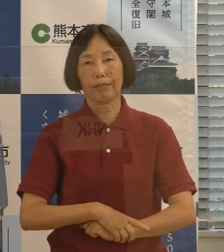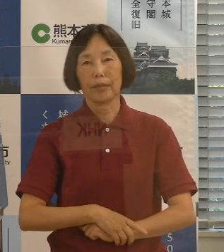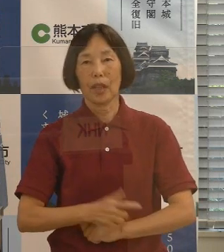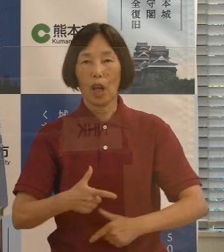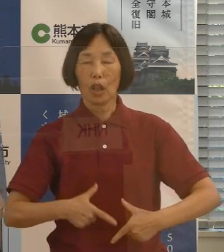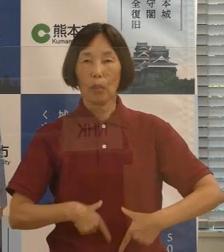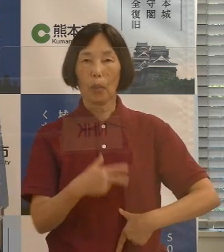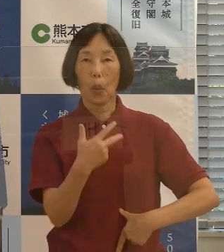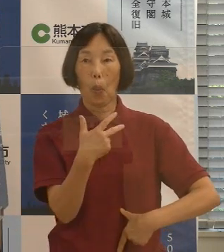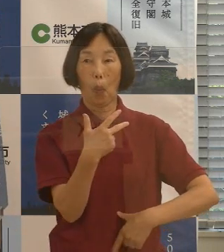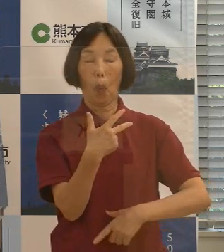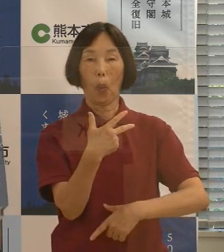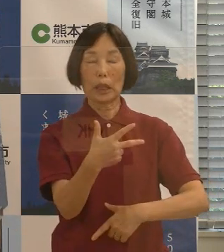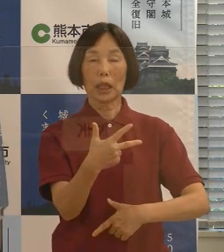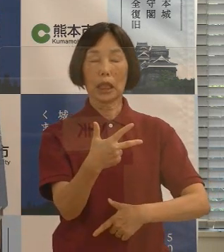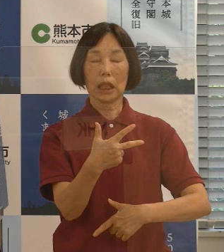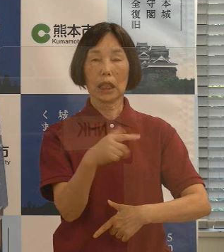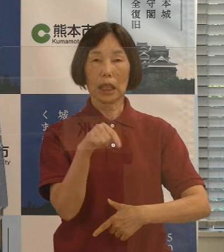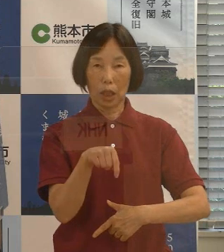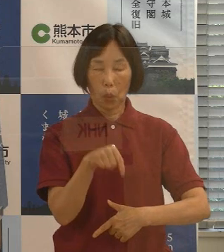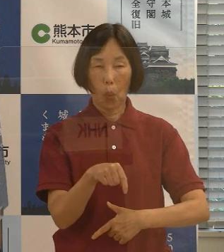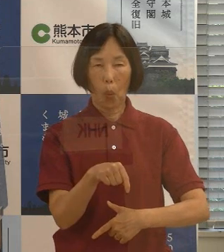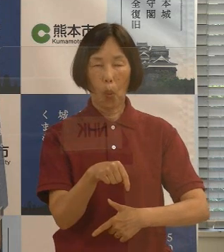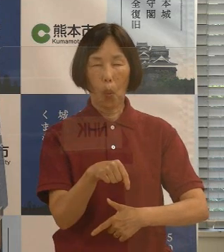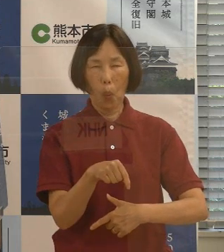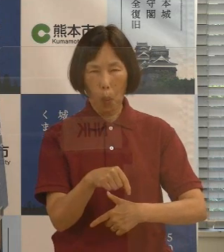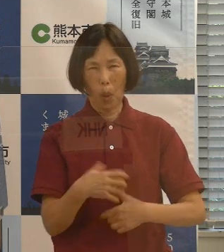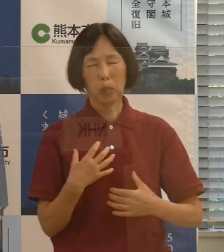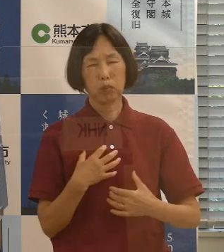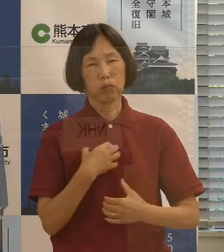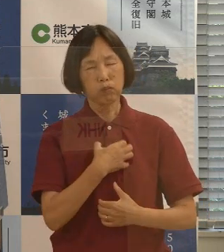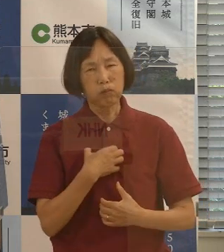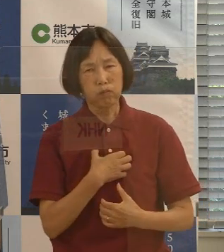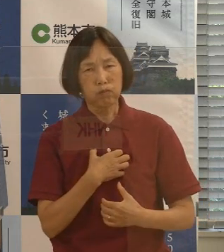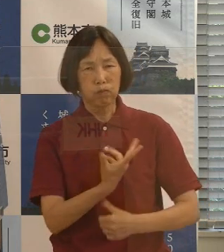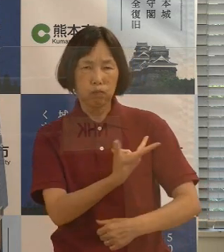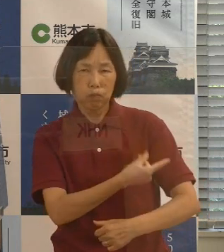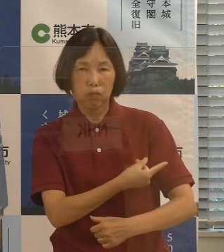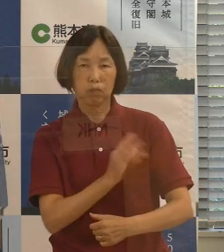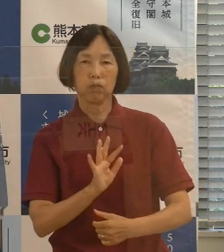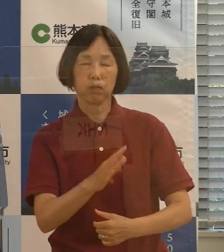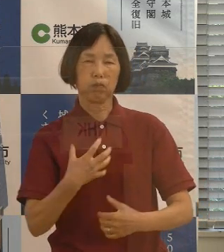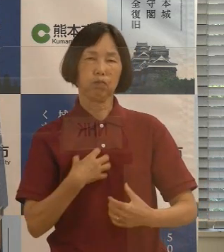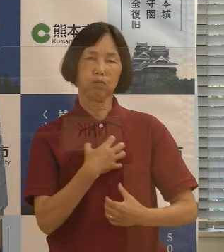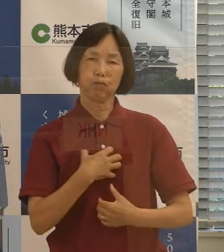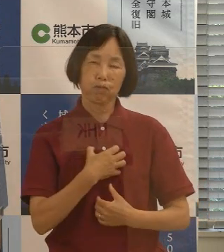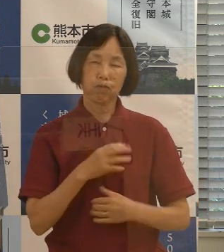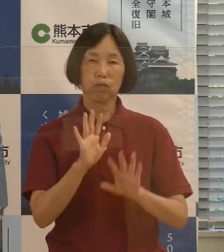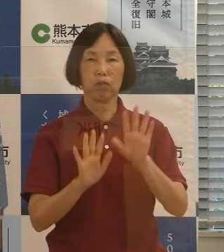市におけるこれまでの副反応の状況についてお知ら